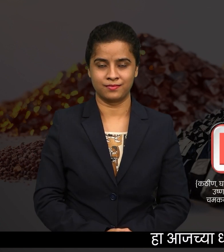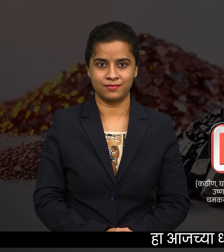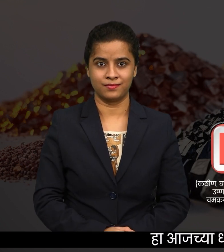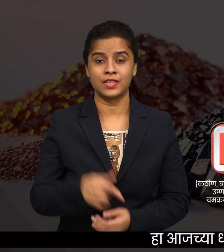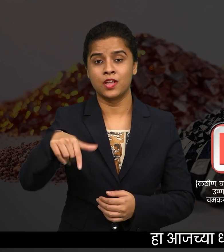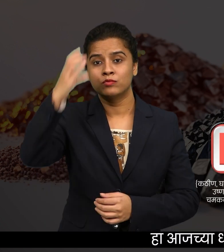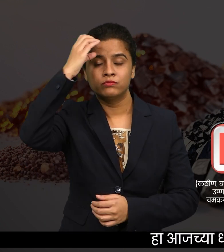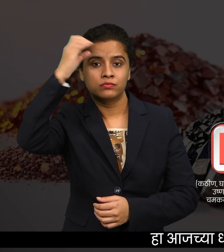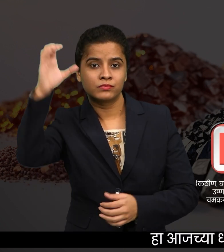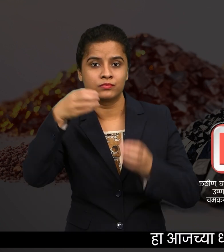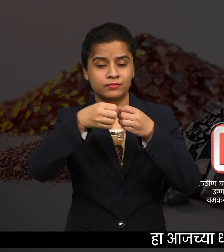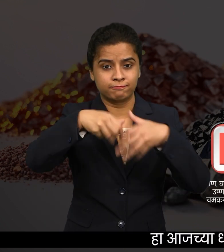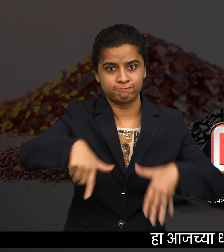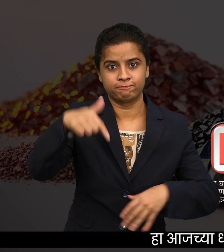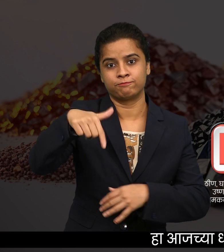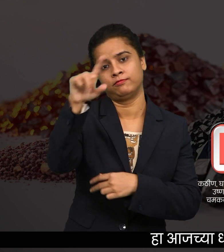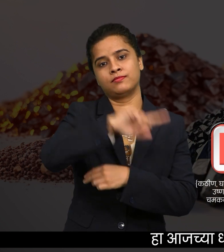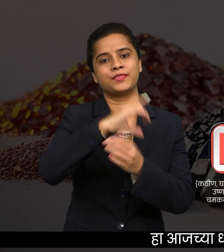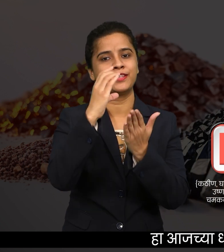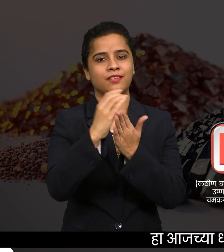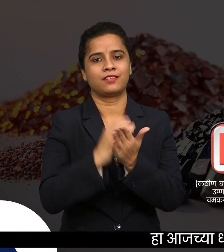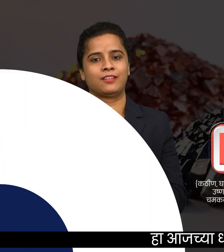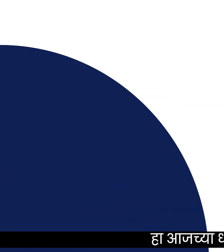हा आजच्या धड्याचा संकल्पना नकाशा आहे.